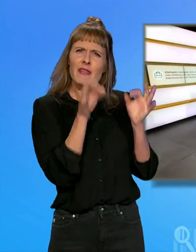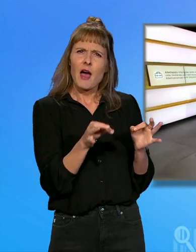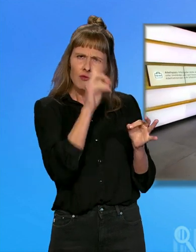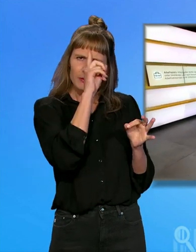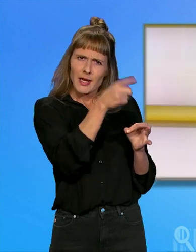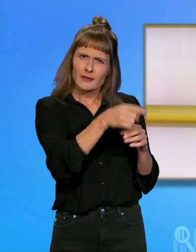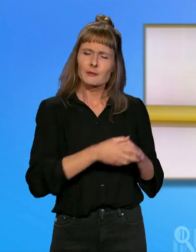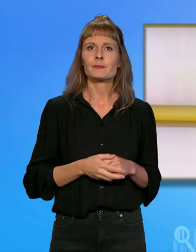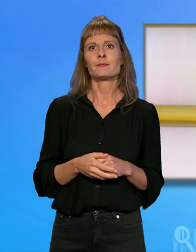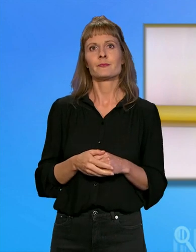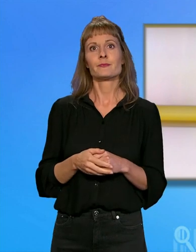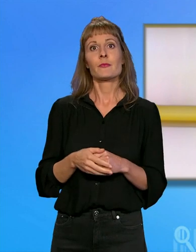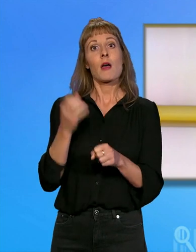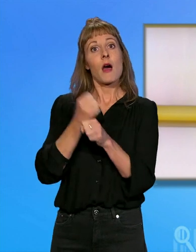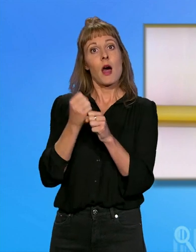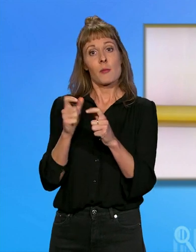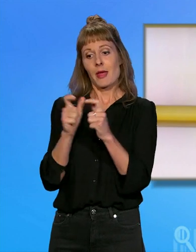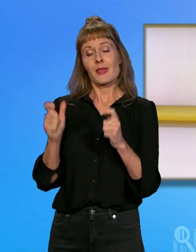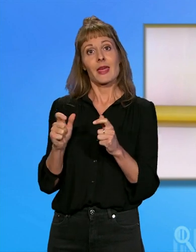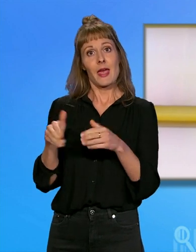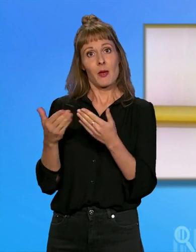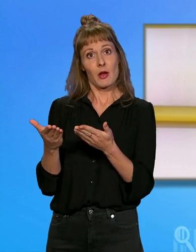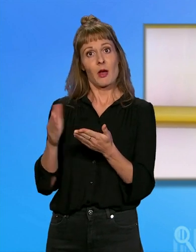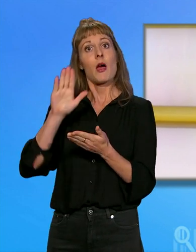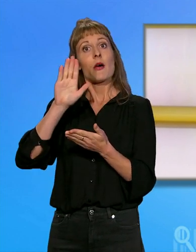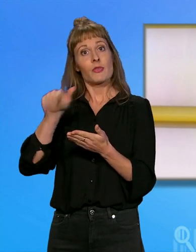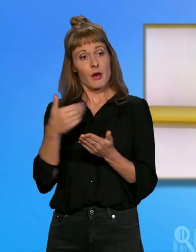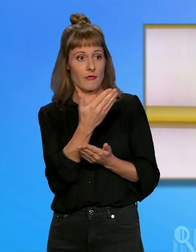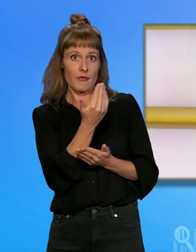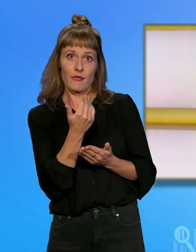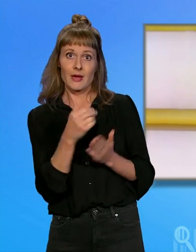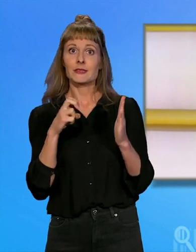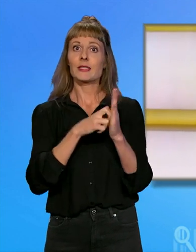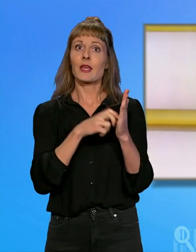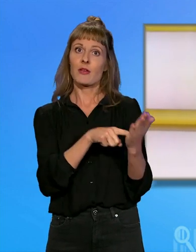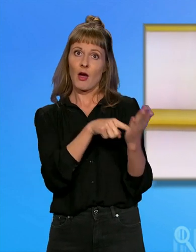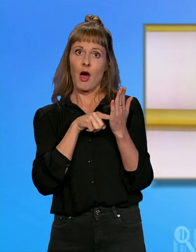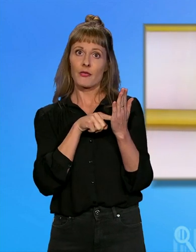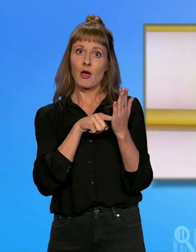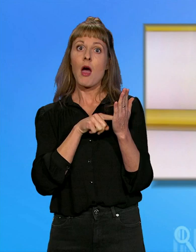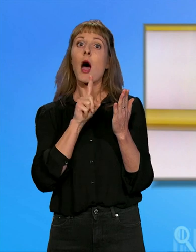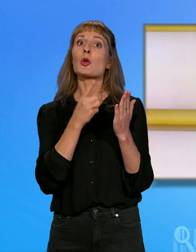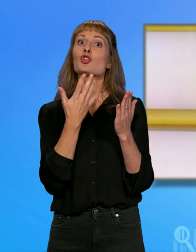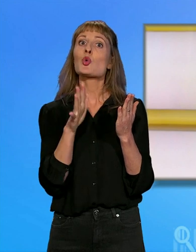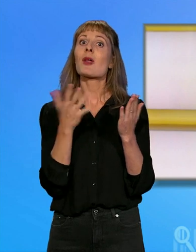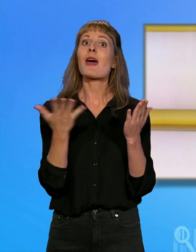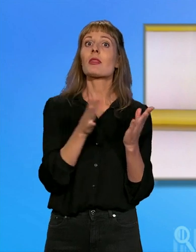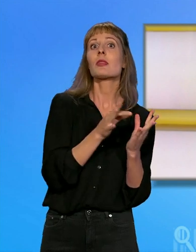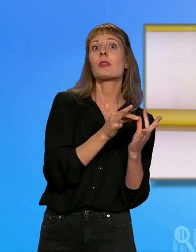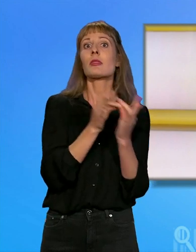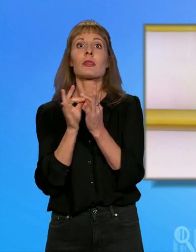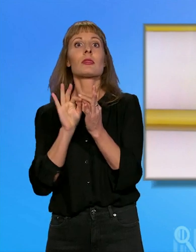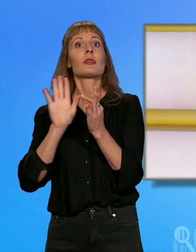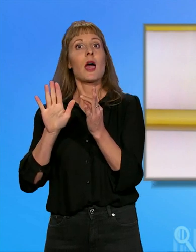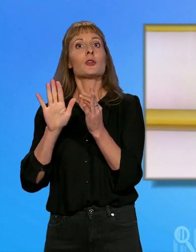was nicht? Er kann verlangen, dass er mein Zertifikat anschauen darf, aber nur dann, wenn das ein Teil und nötig ist für die Umsetzung von